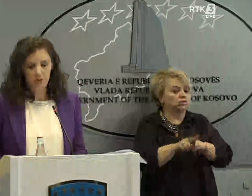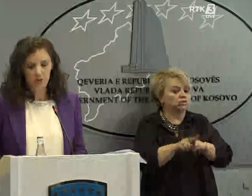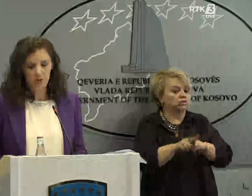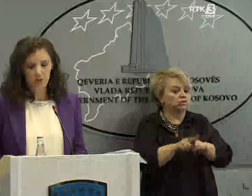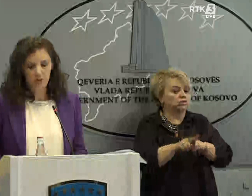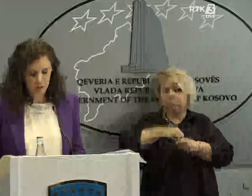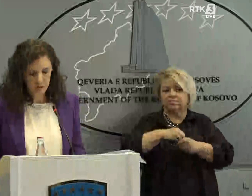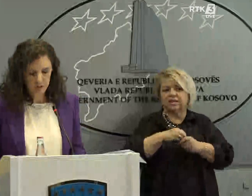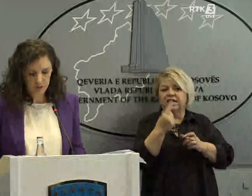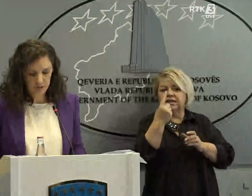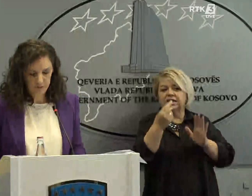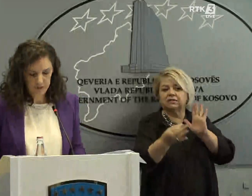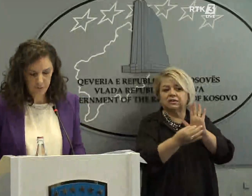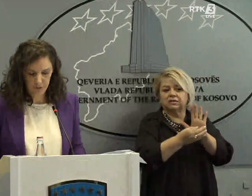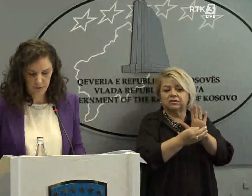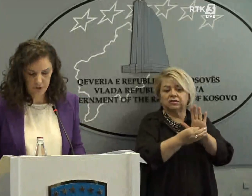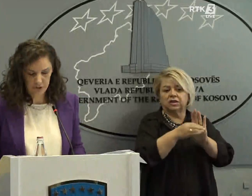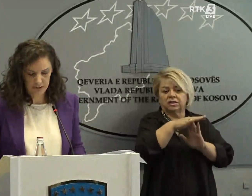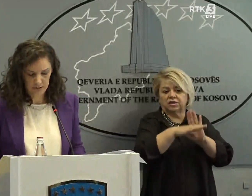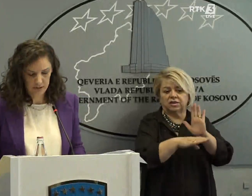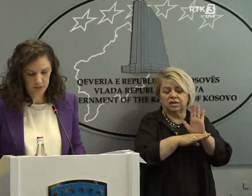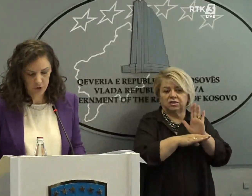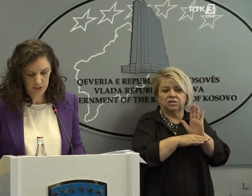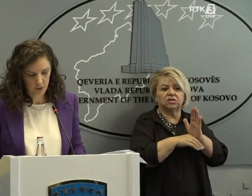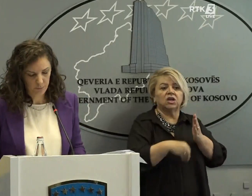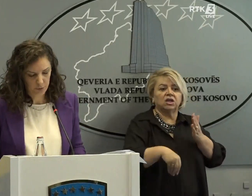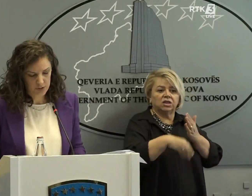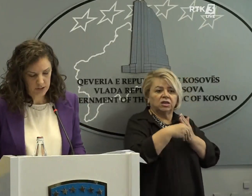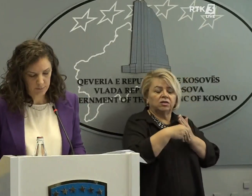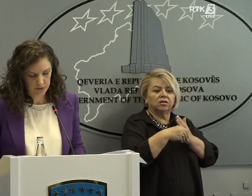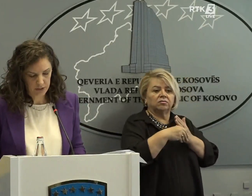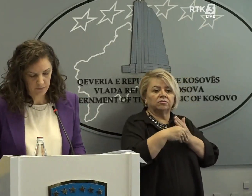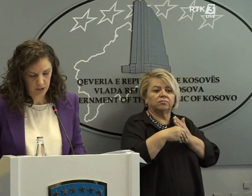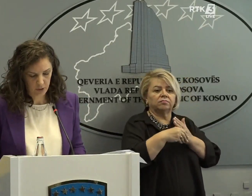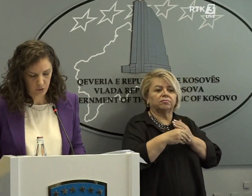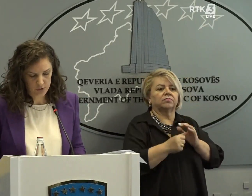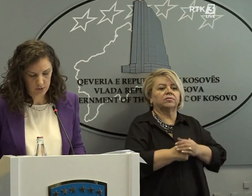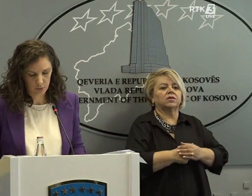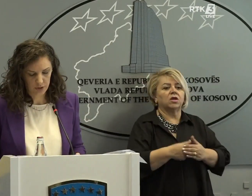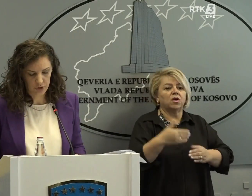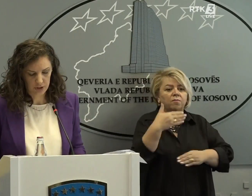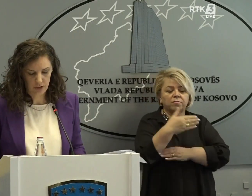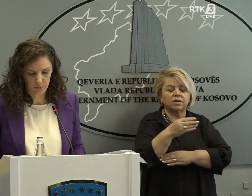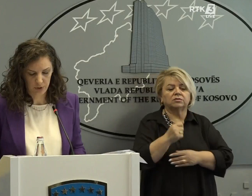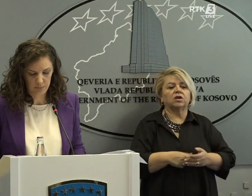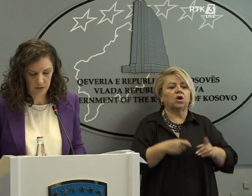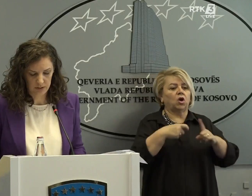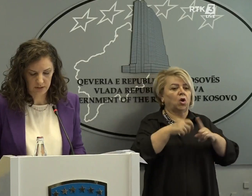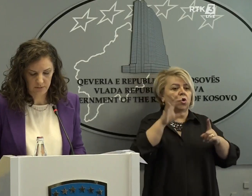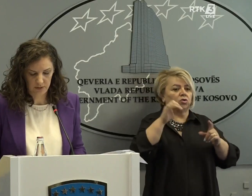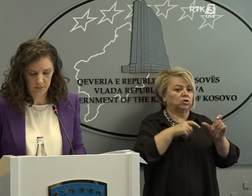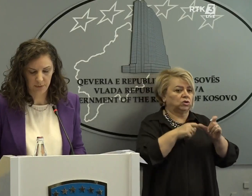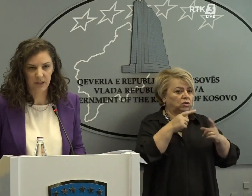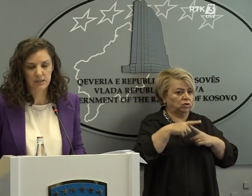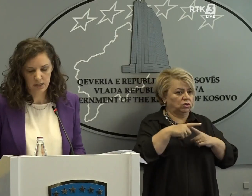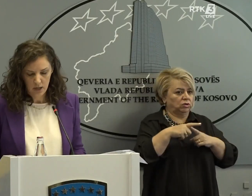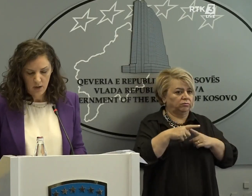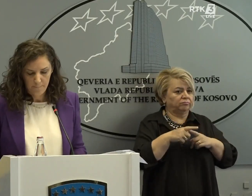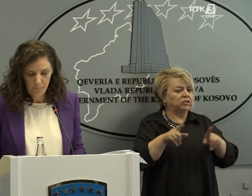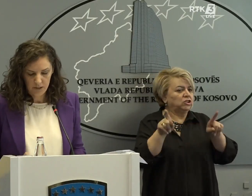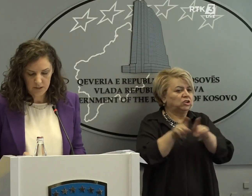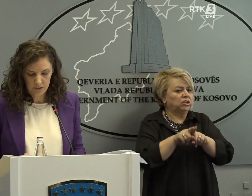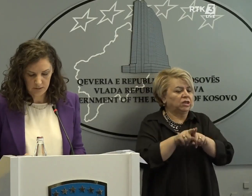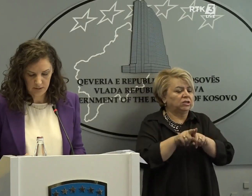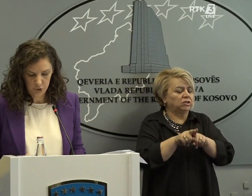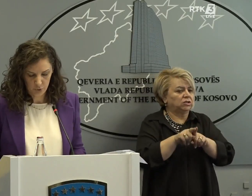një nen të derogimit në draft ligjin për energjinë elektrike që e lejon prononcimin e baterive nga Kost duke qenë në harmoni me direktivat e BE-s